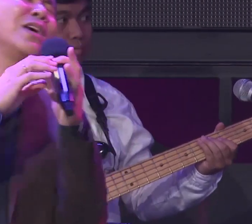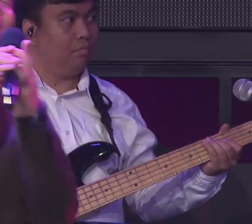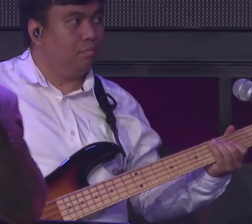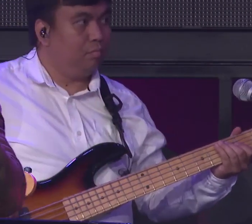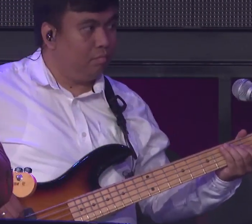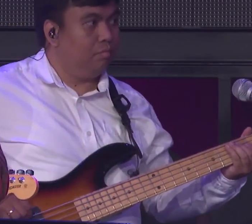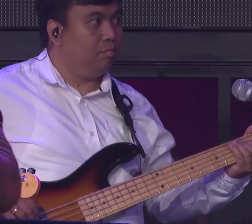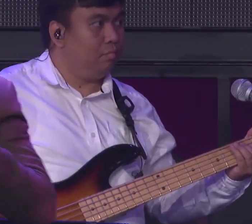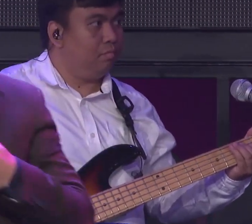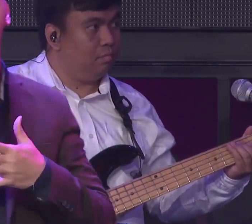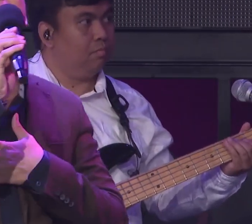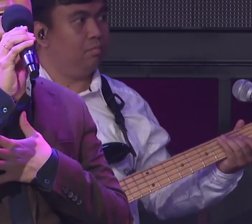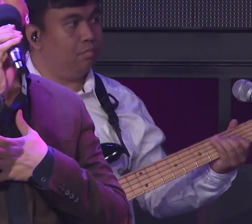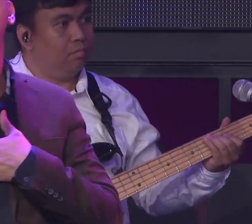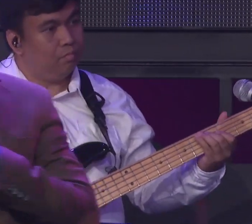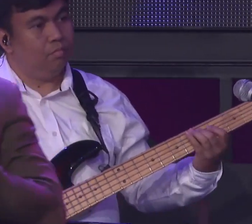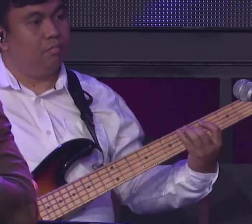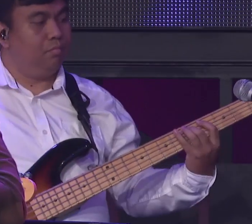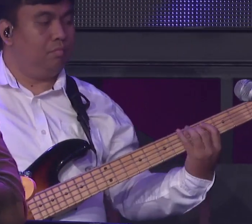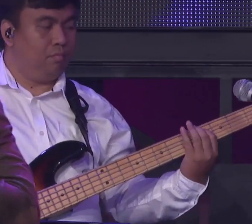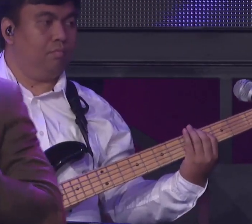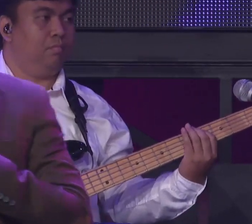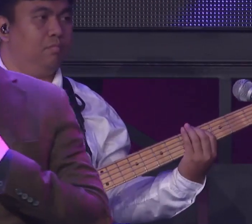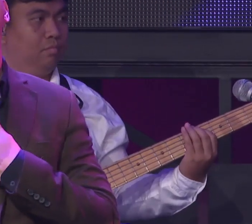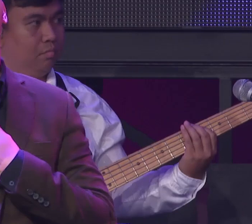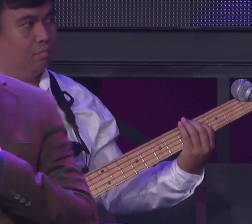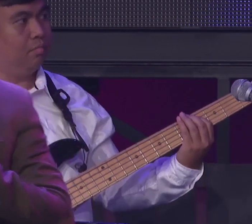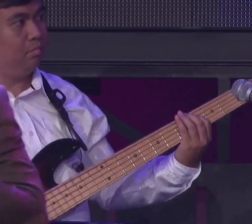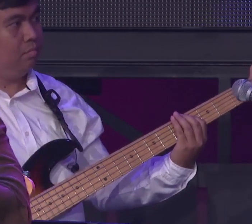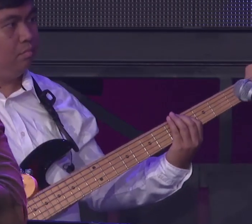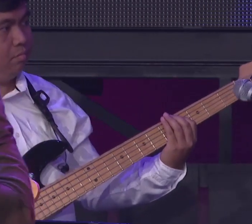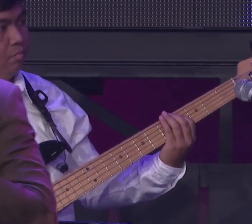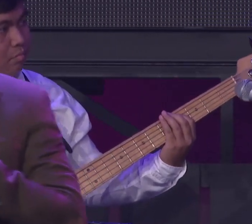Kau Immanuel, Kau besertaku.